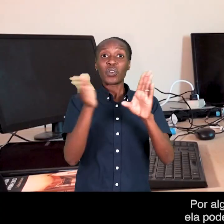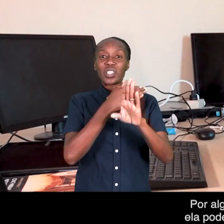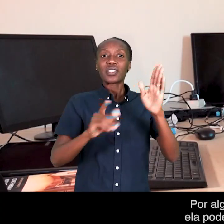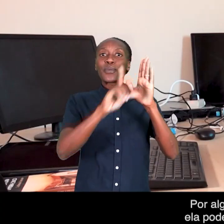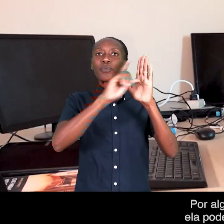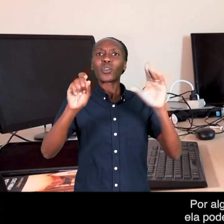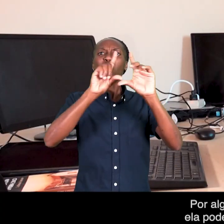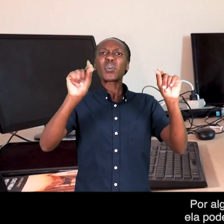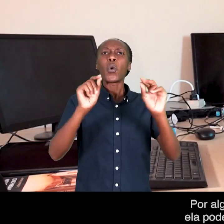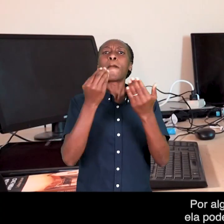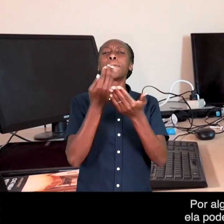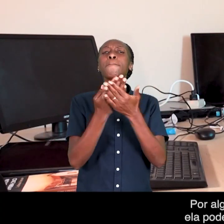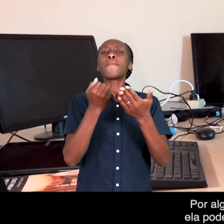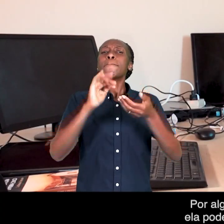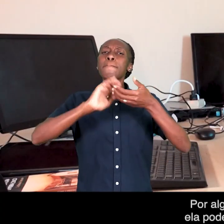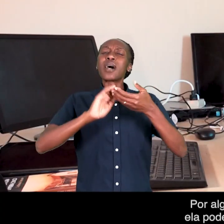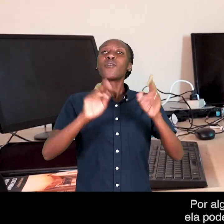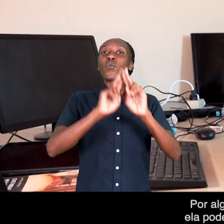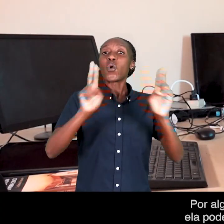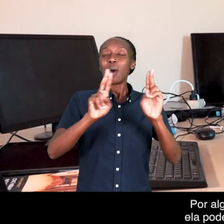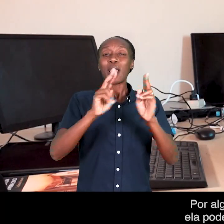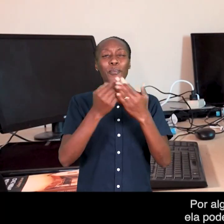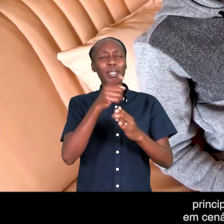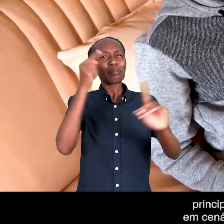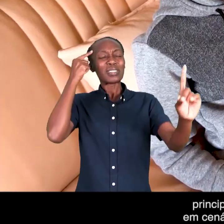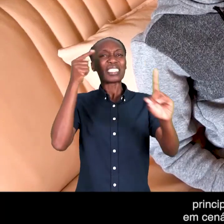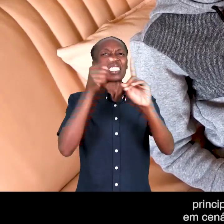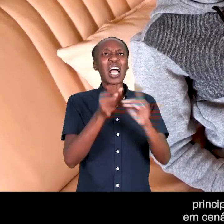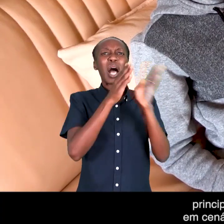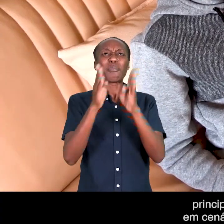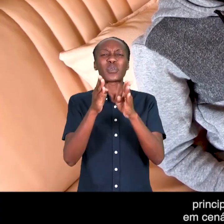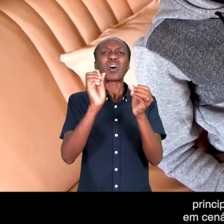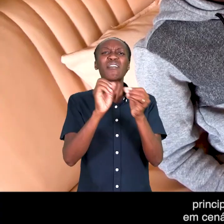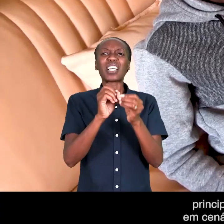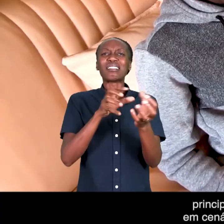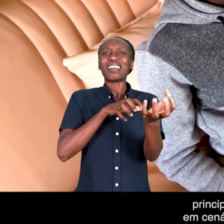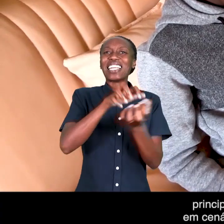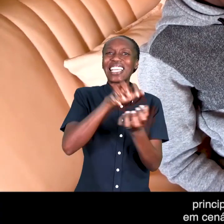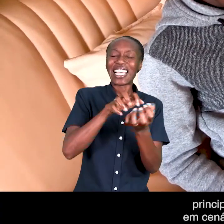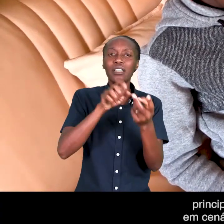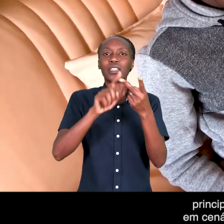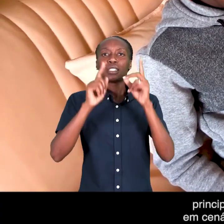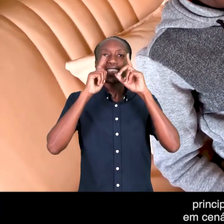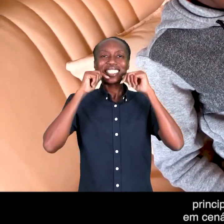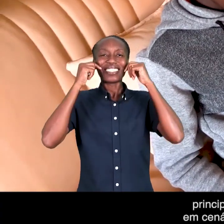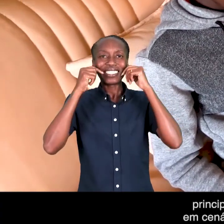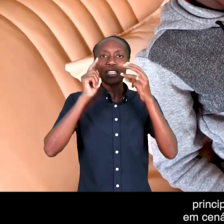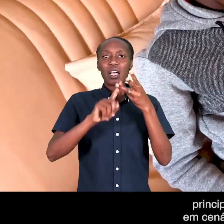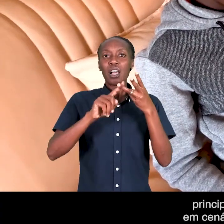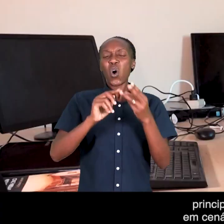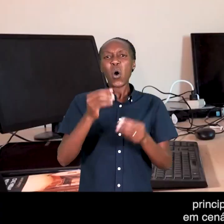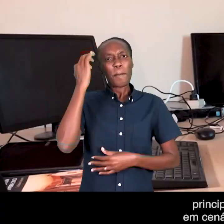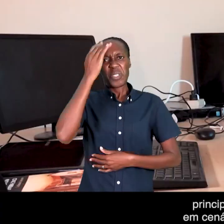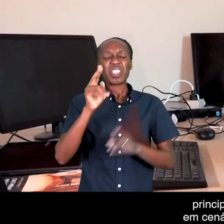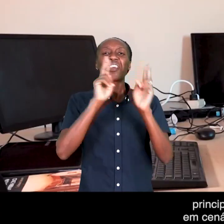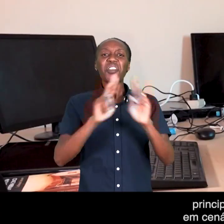violência, ele também pode conotar cenas de violência como uma coisa normal. Principalmente se as cenas de violência passam a se ensinar em que a pessoa